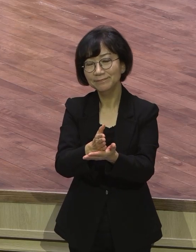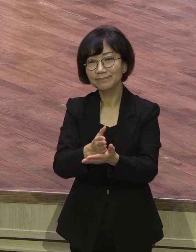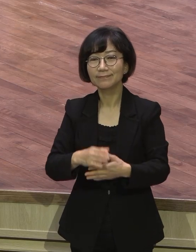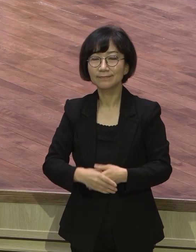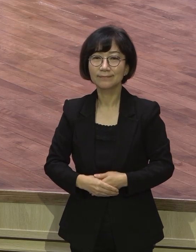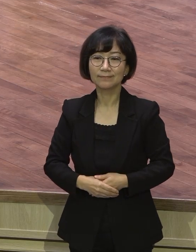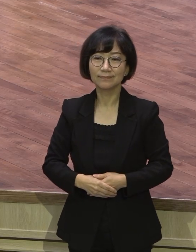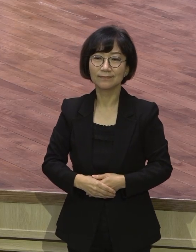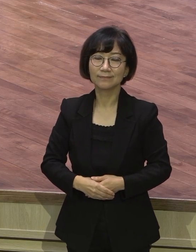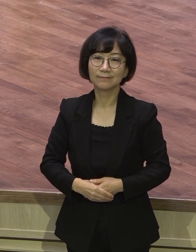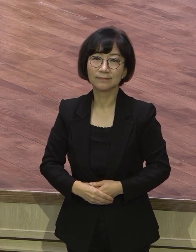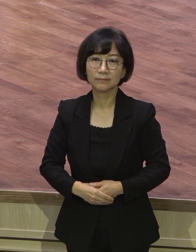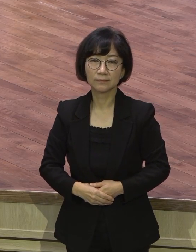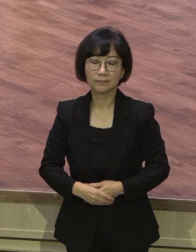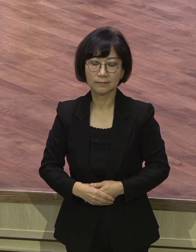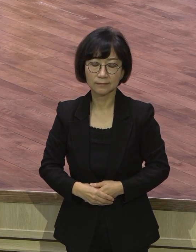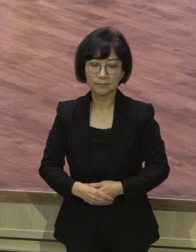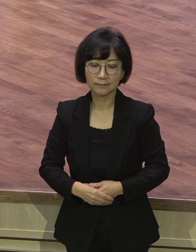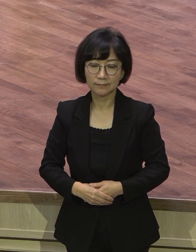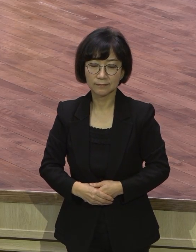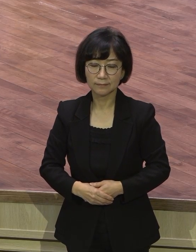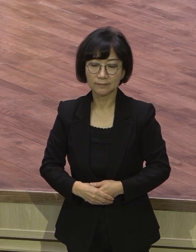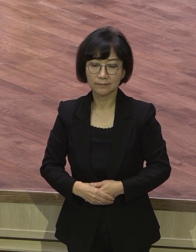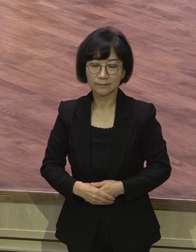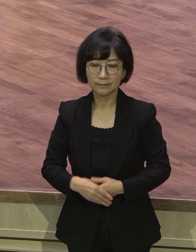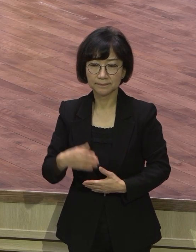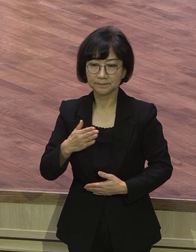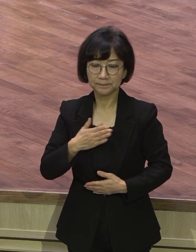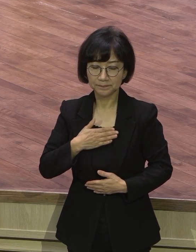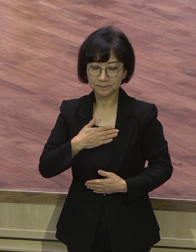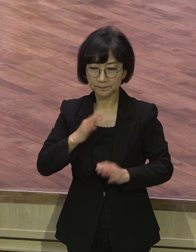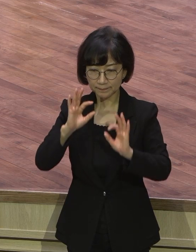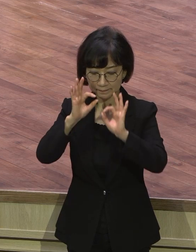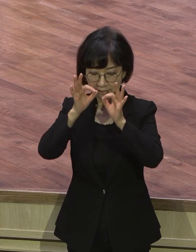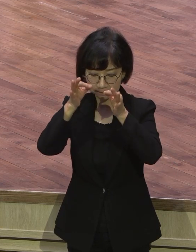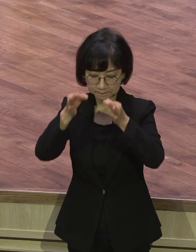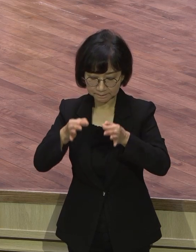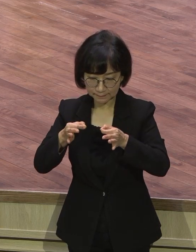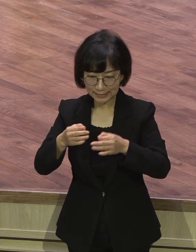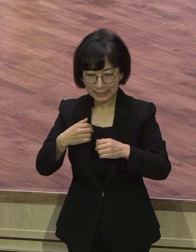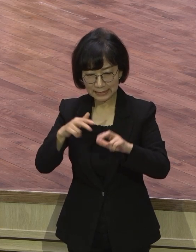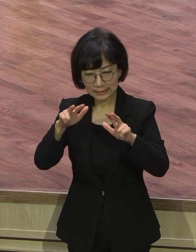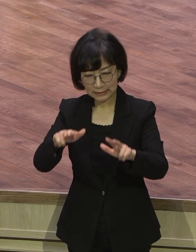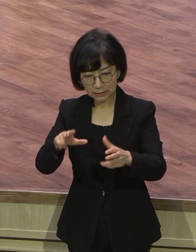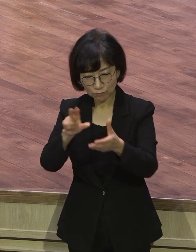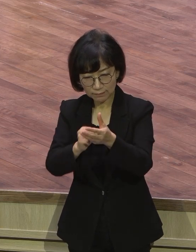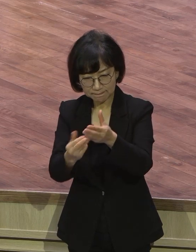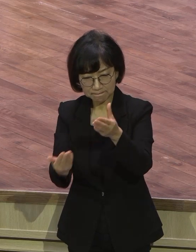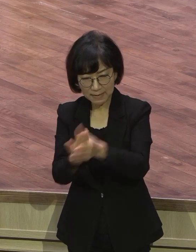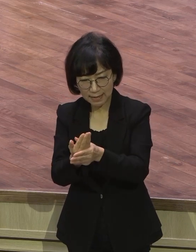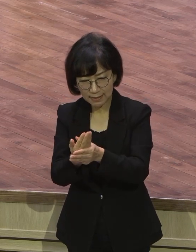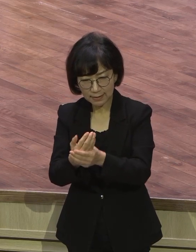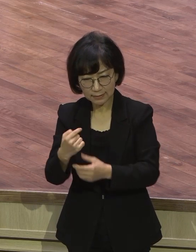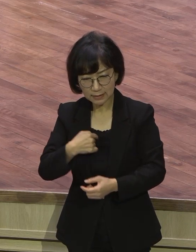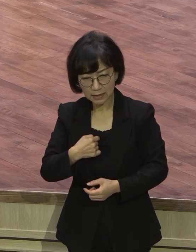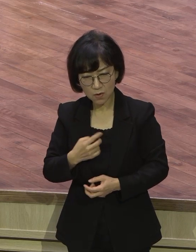내가 이 상황 속에서 어떻게 해야 될 것인가